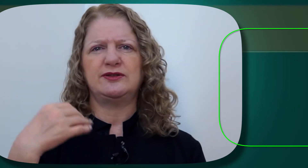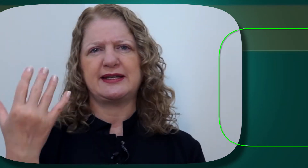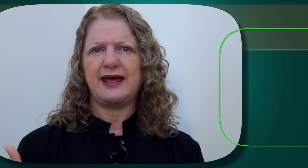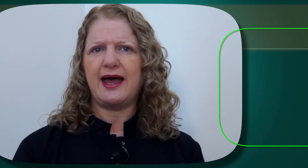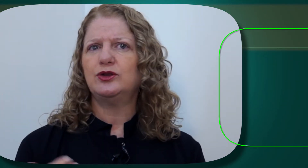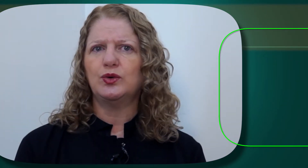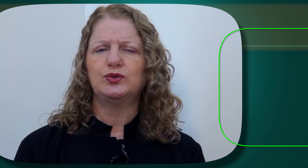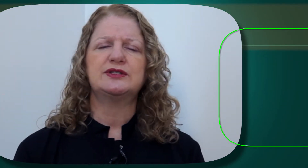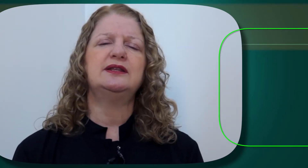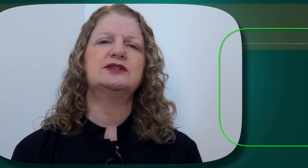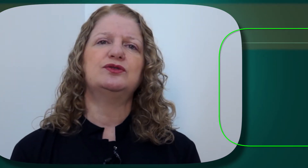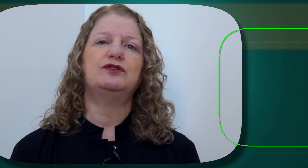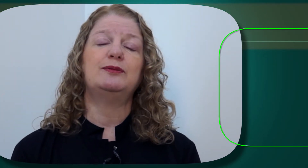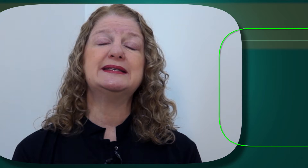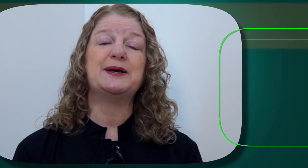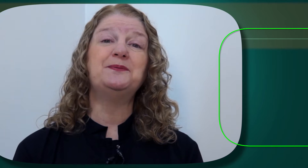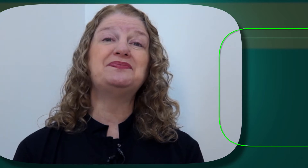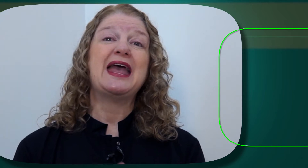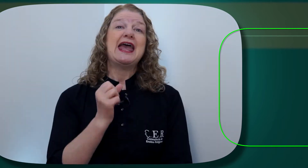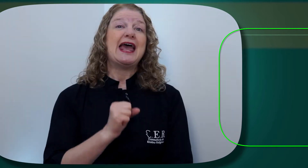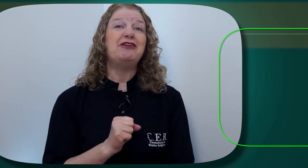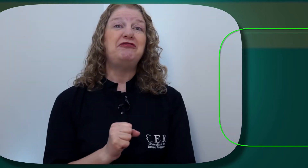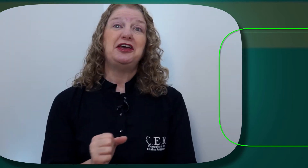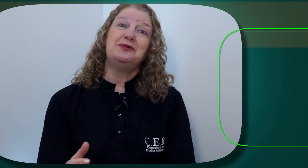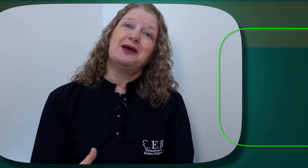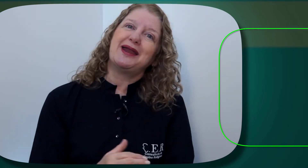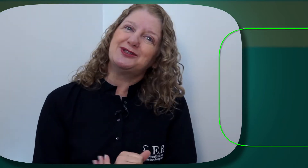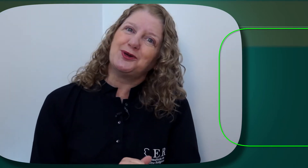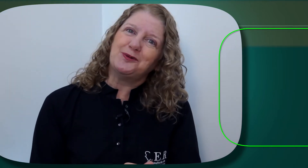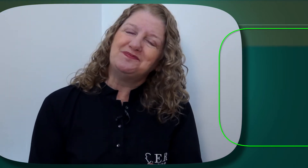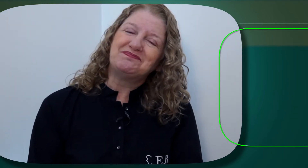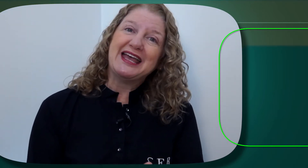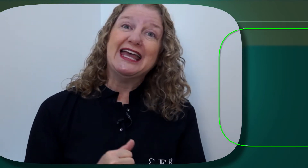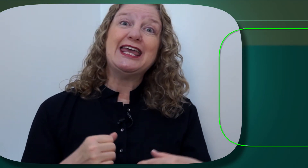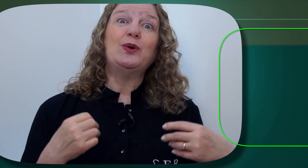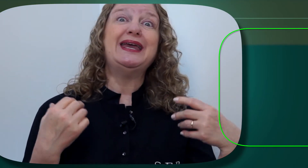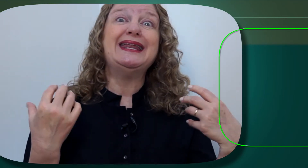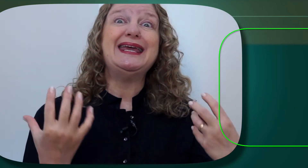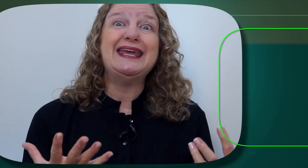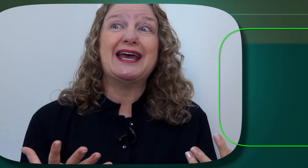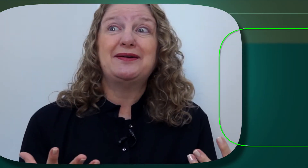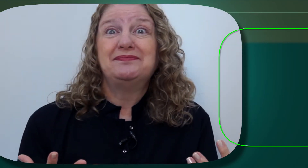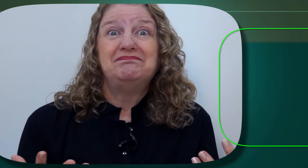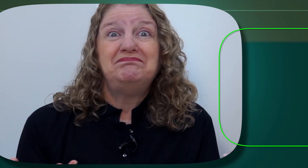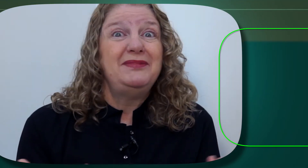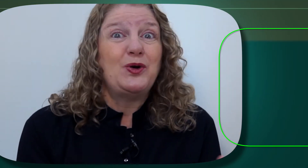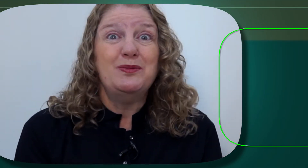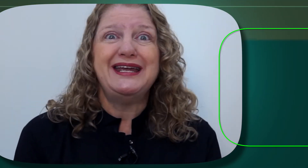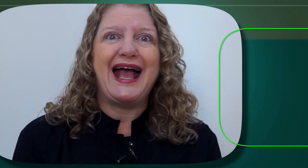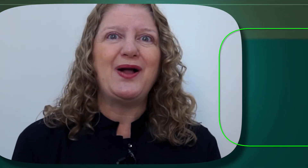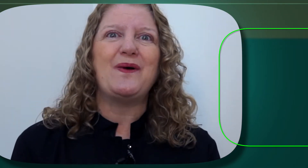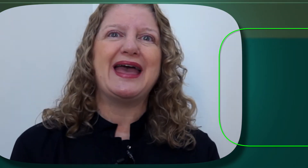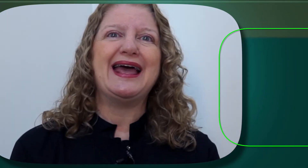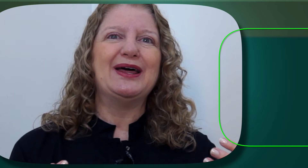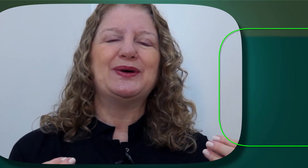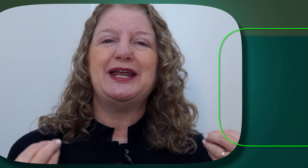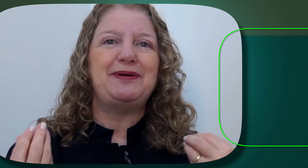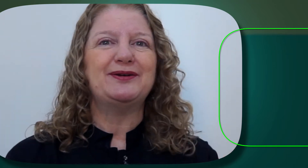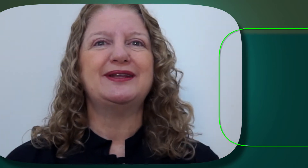até adultos, na sua formação, ela veio e me abraçou. E eu queria me comunicar com ela, eu queria perguntar o